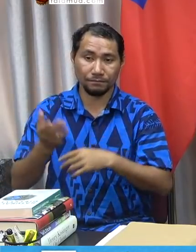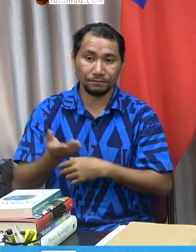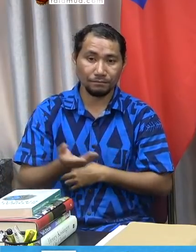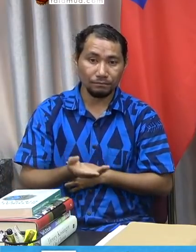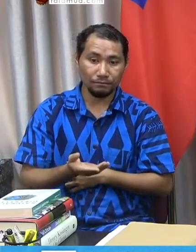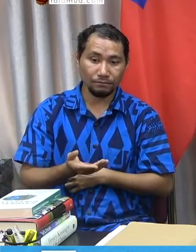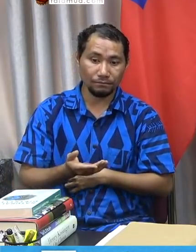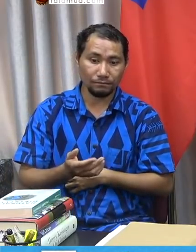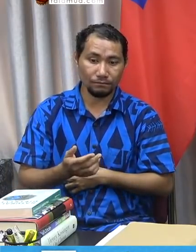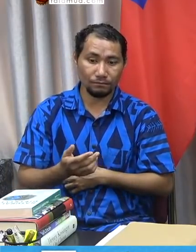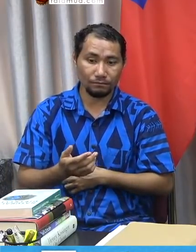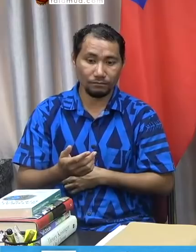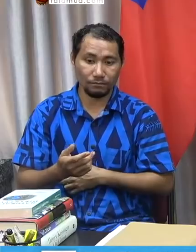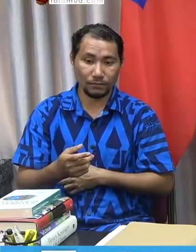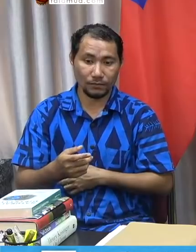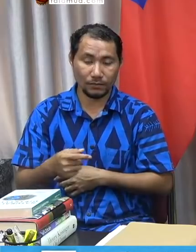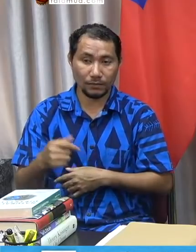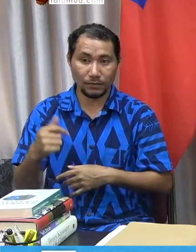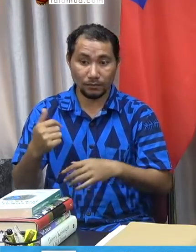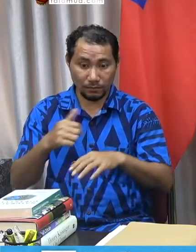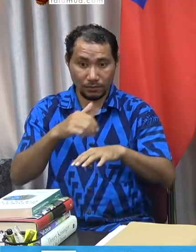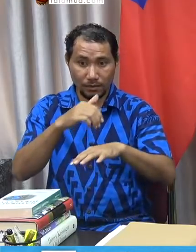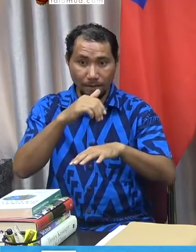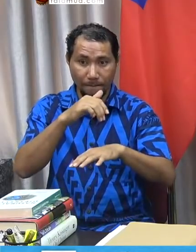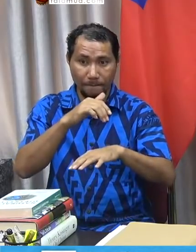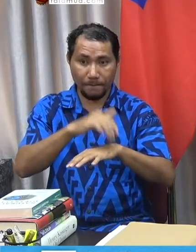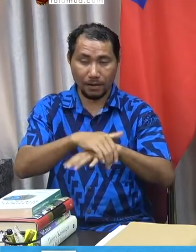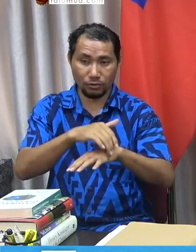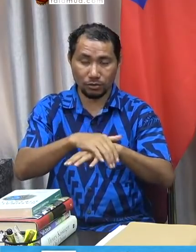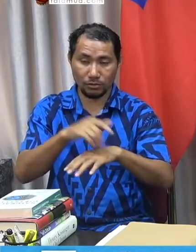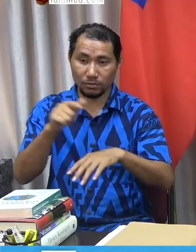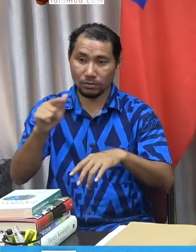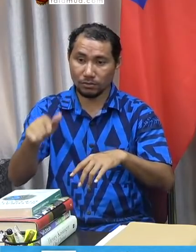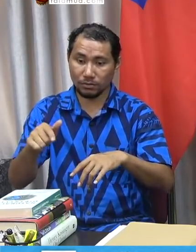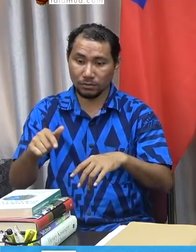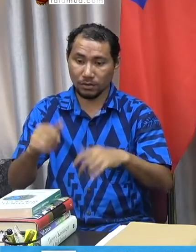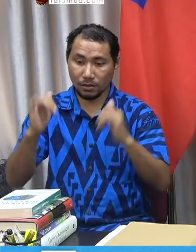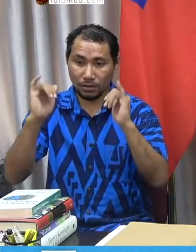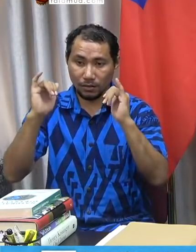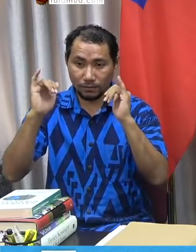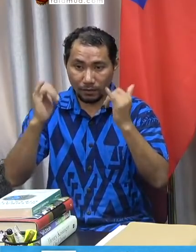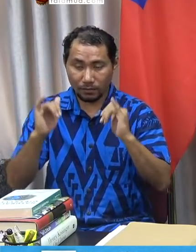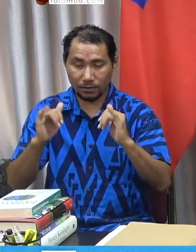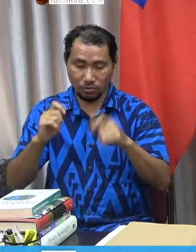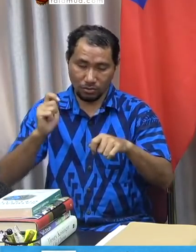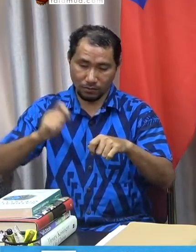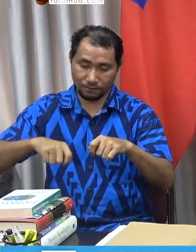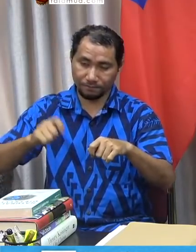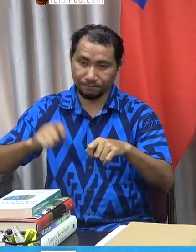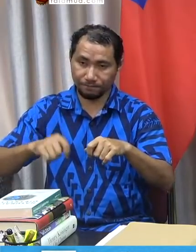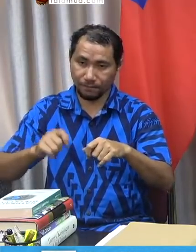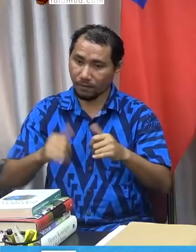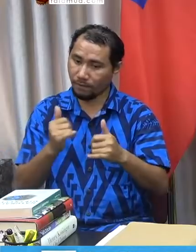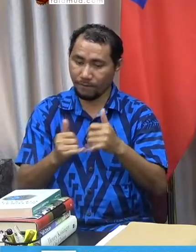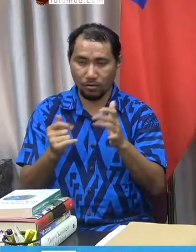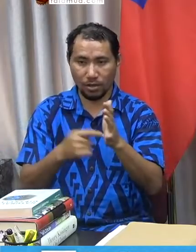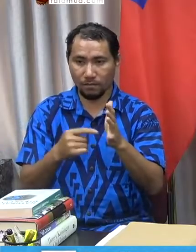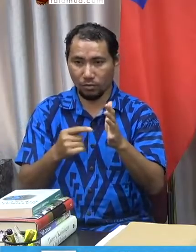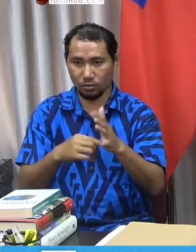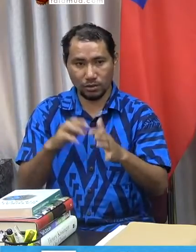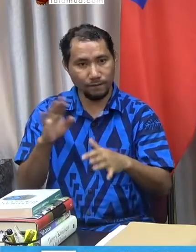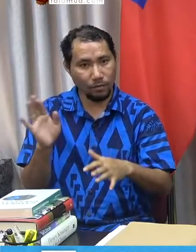tasi o whamasinonga tā ua mo tātou o le whamasinonga o whanua